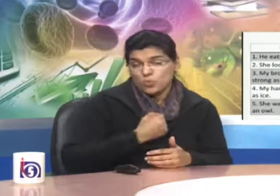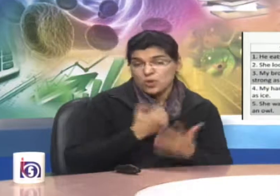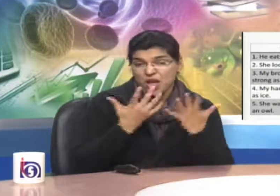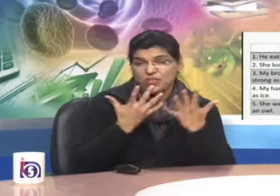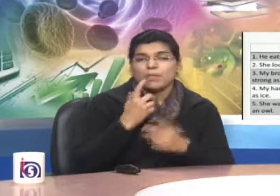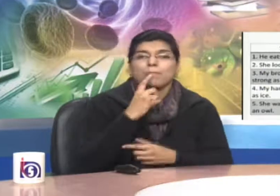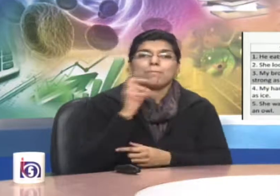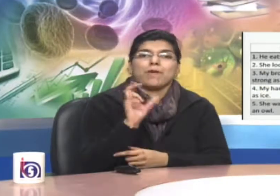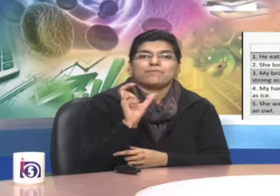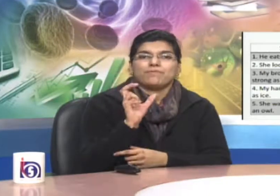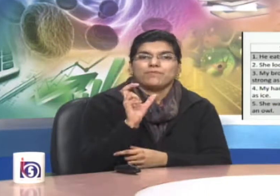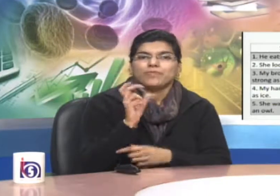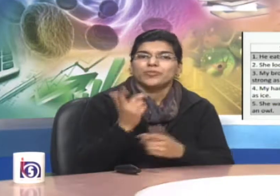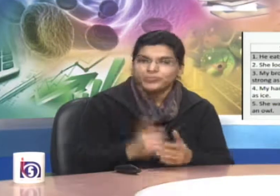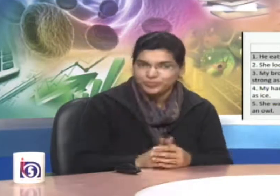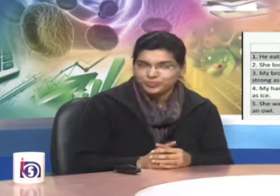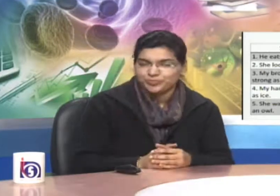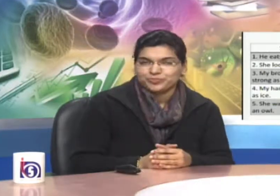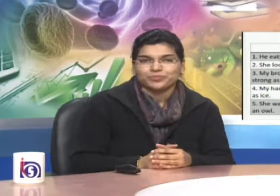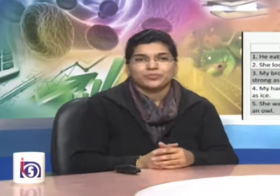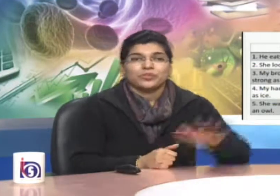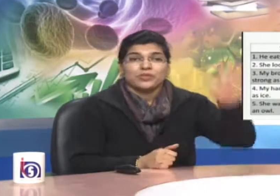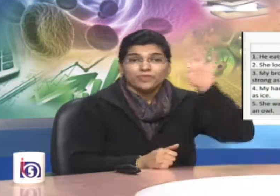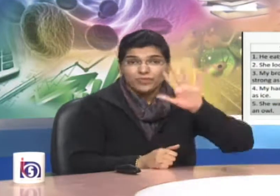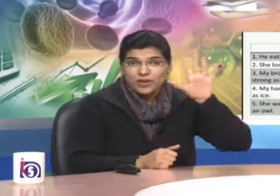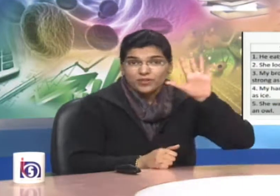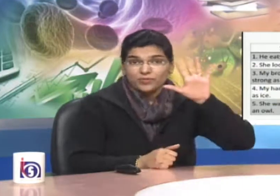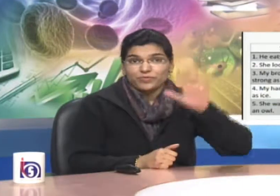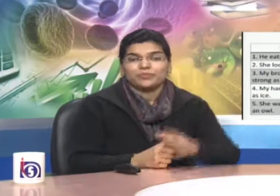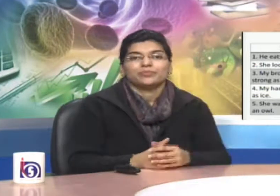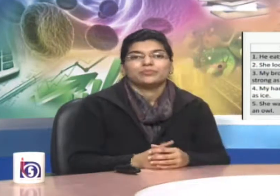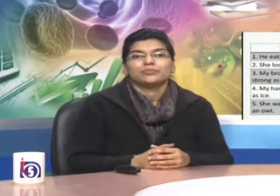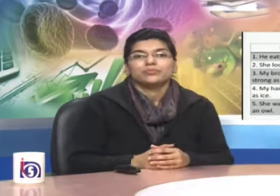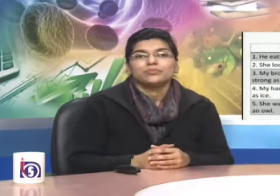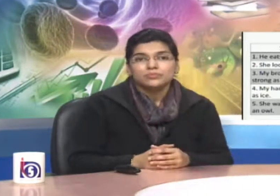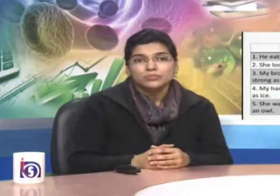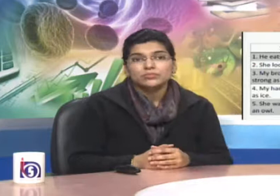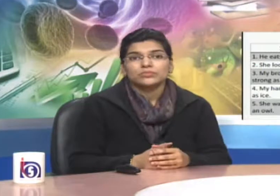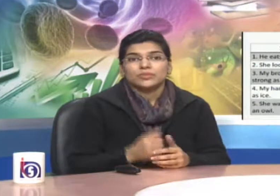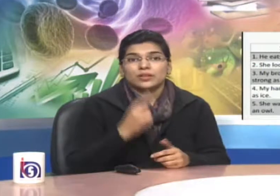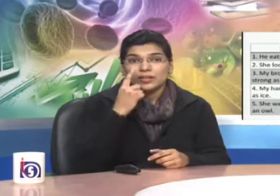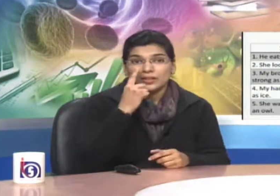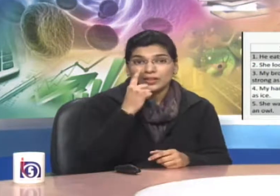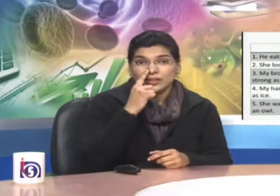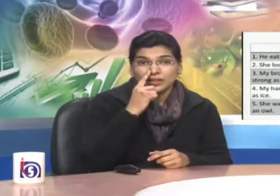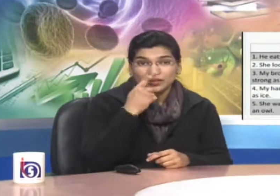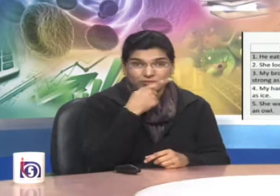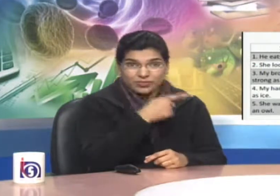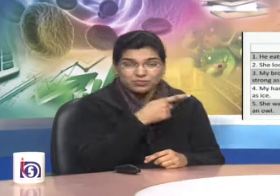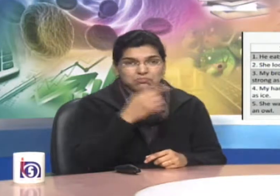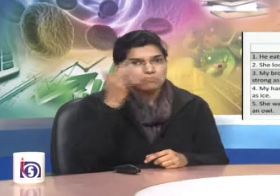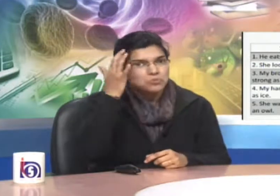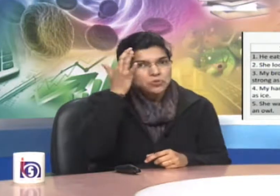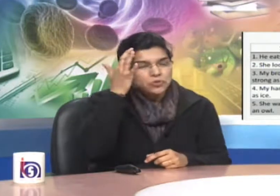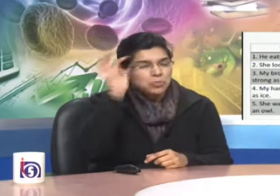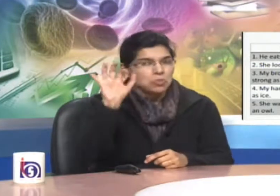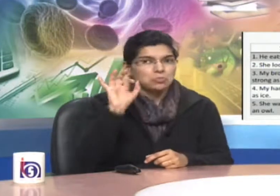Metaphor is my hands are ice. Fifth is she was as smart as